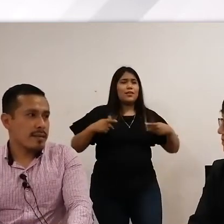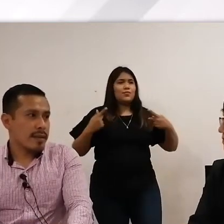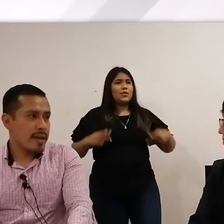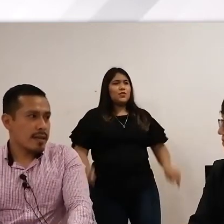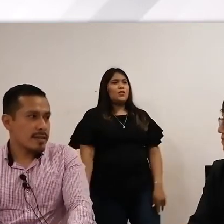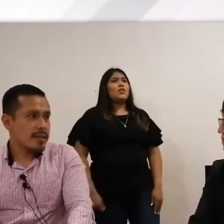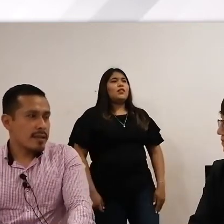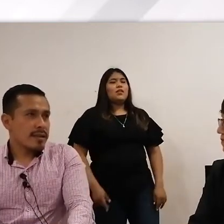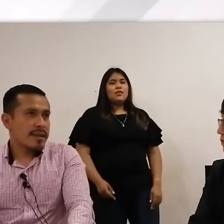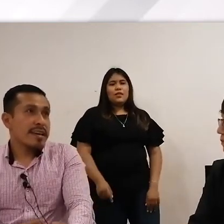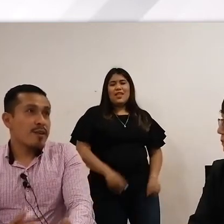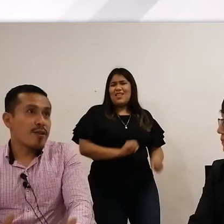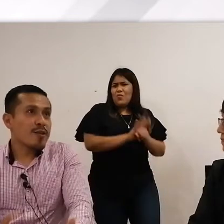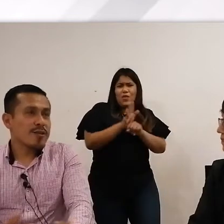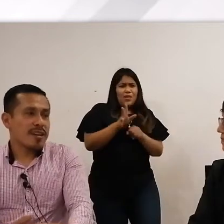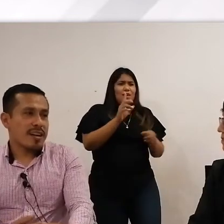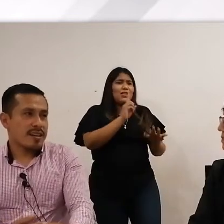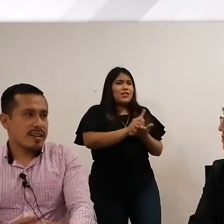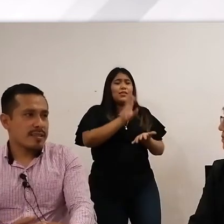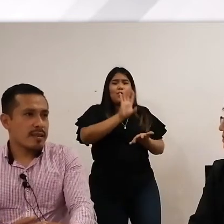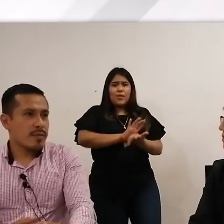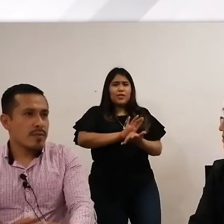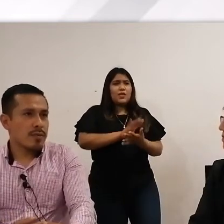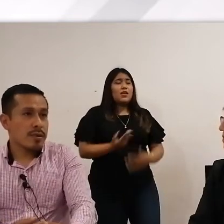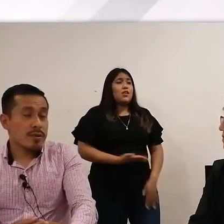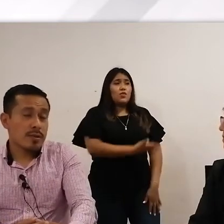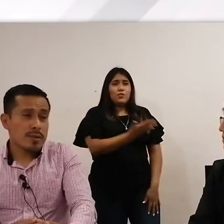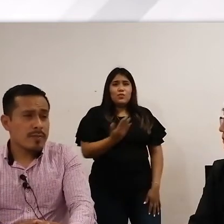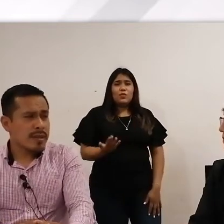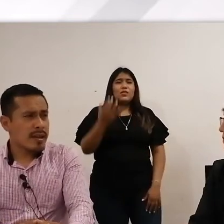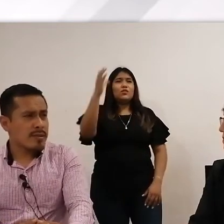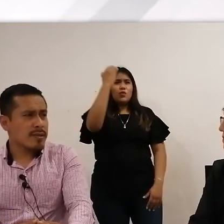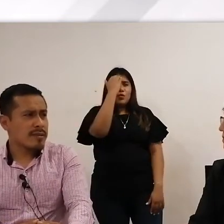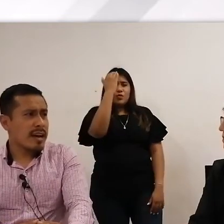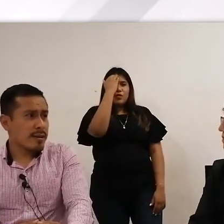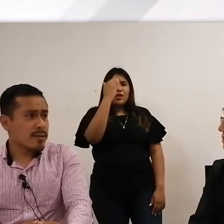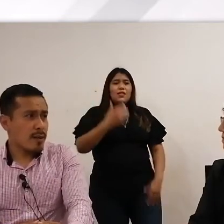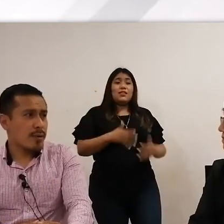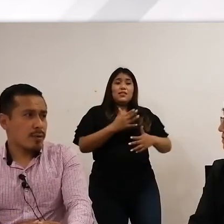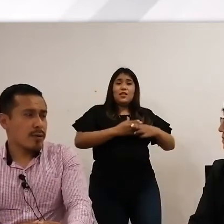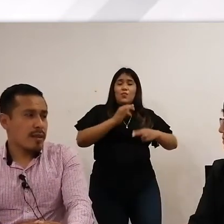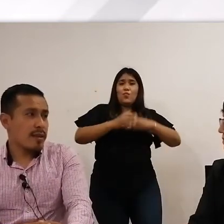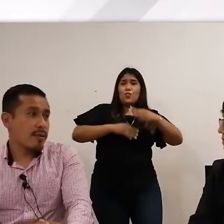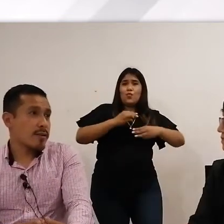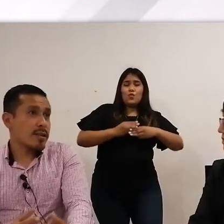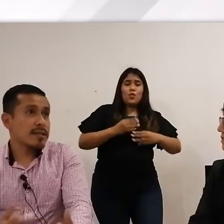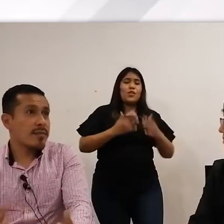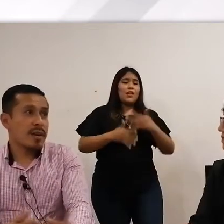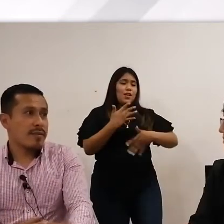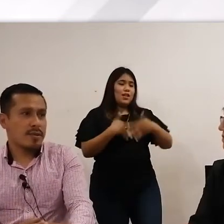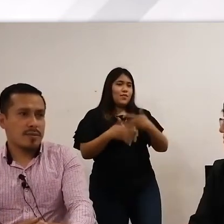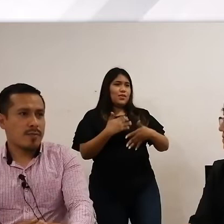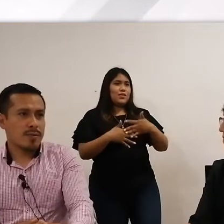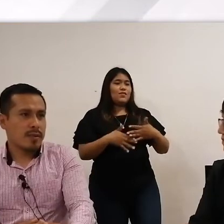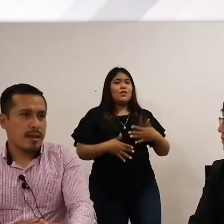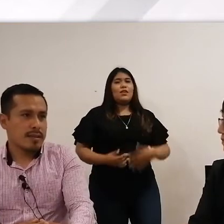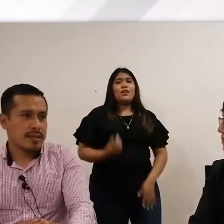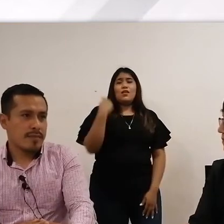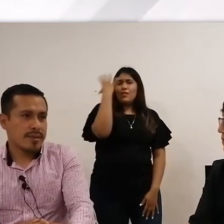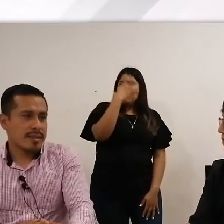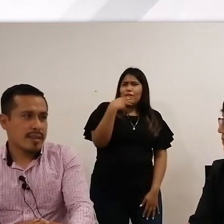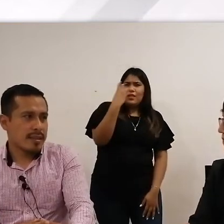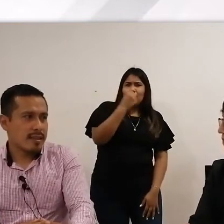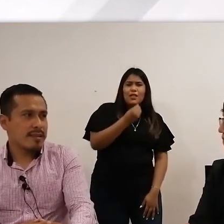las actividades y conozcan este mundo, y nosotros también darnos la oportunidad de conocer este maravilloso mundo